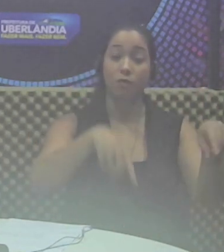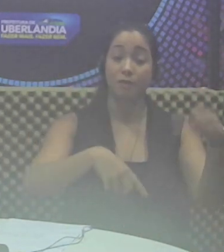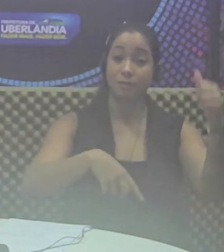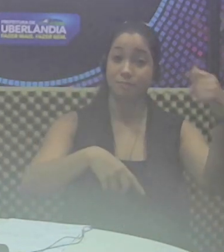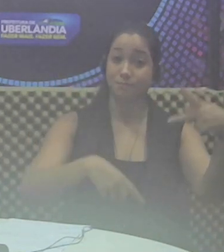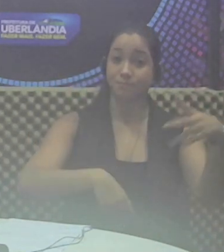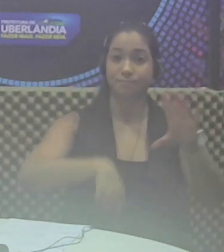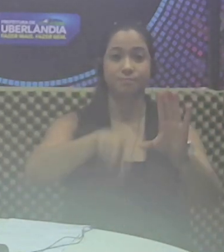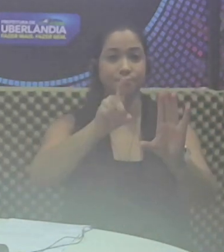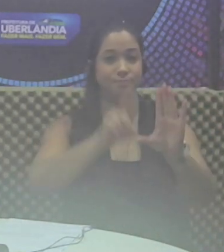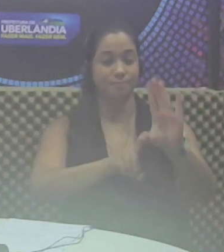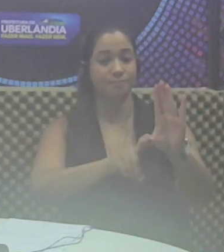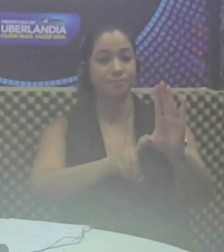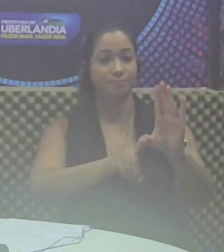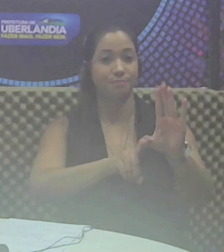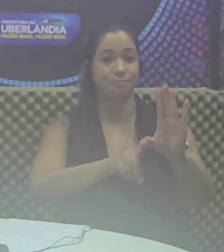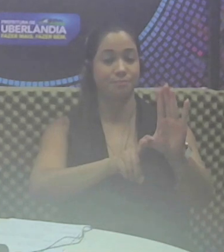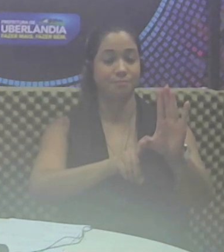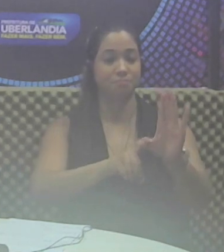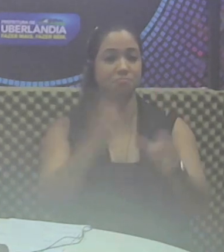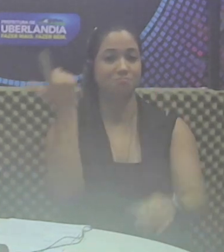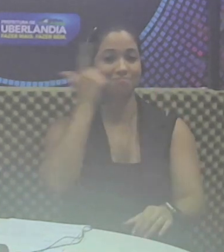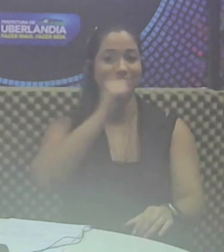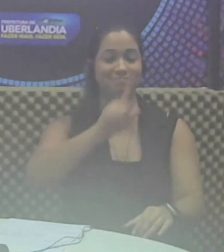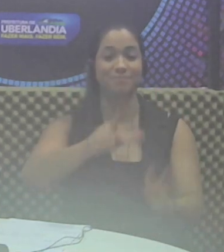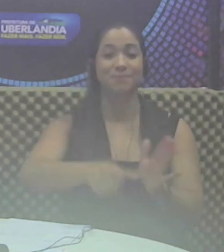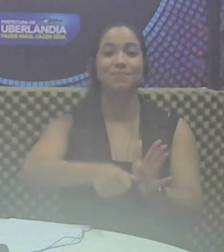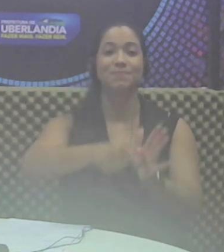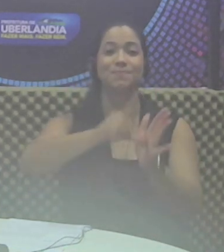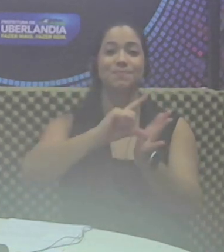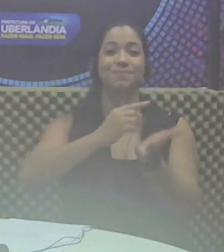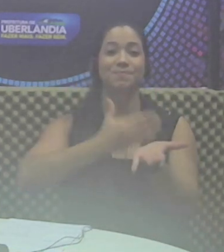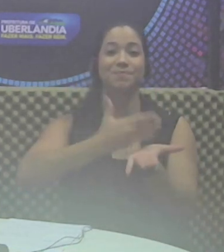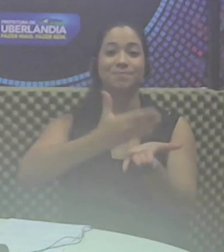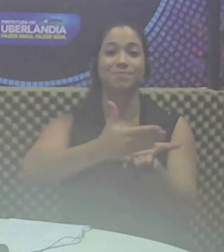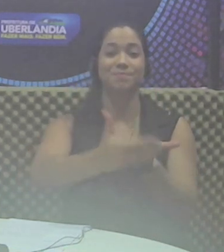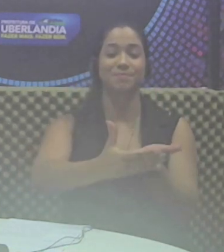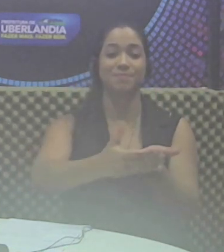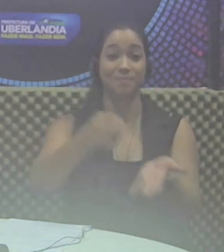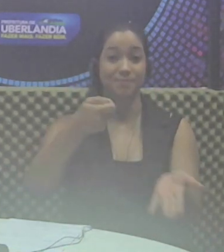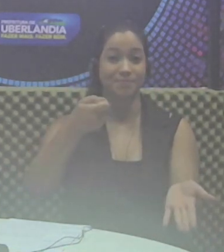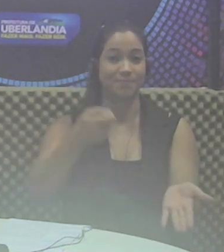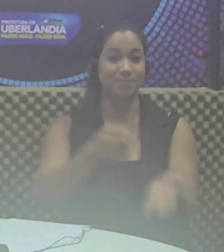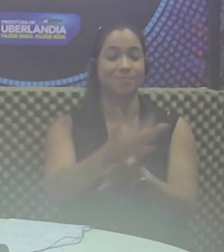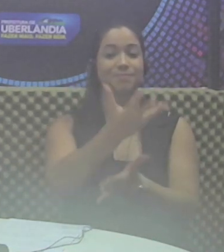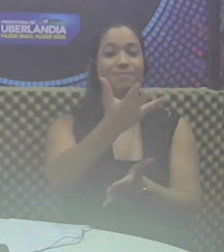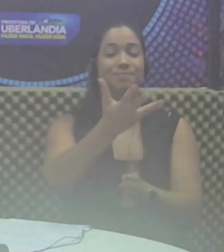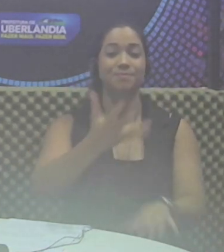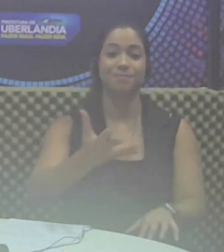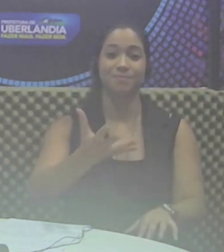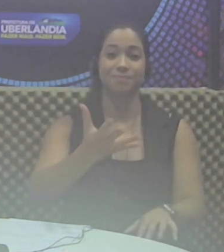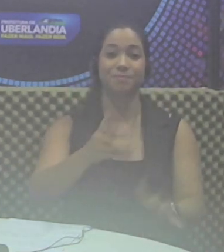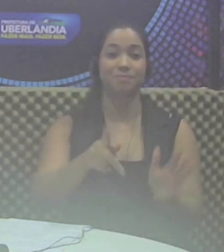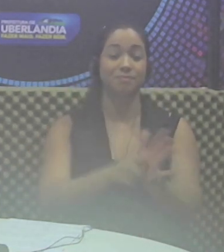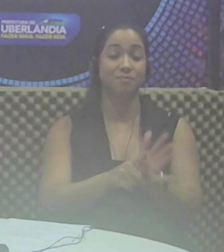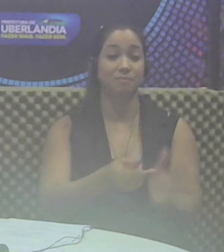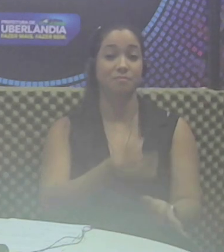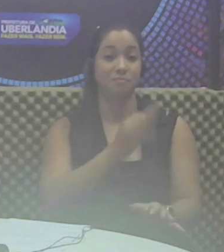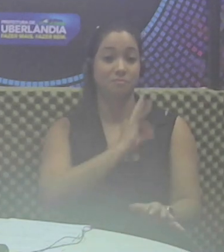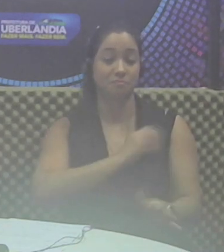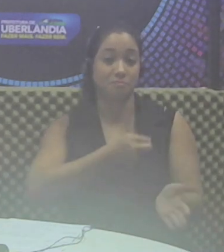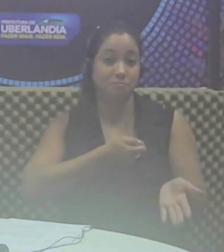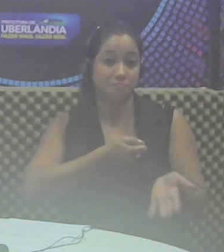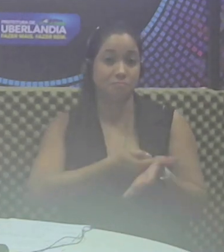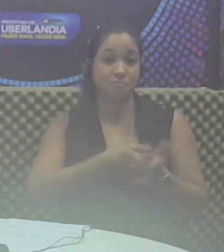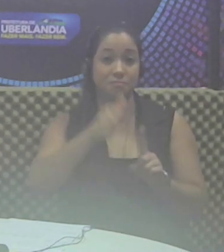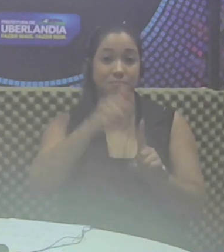e pensionistas, que terão acesso antecipado à parcela. O pagamento será executado junto à remuneração relativa ao